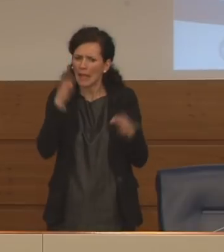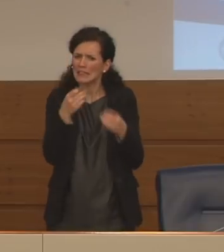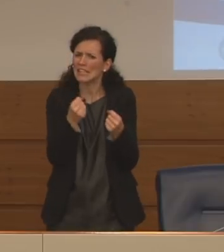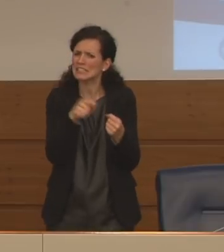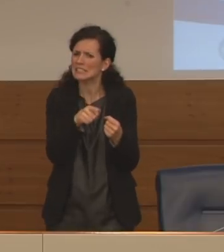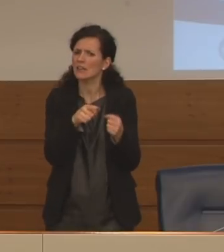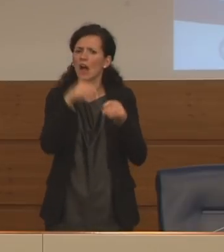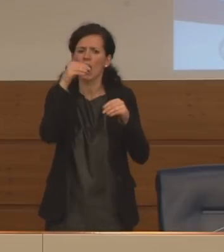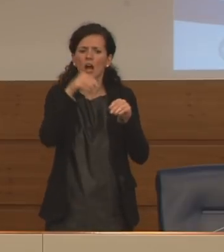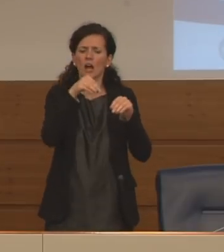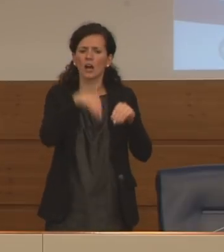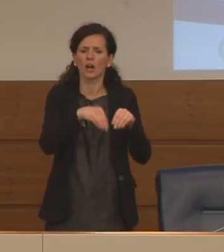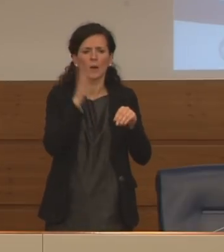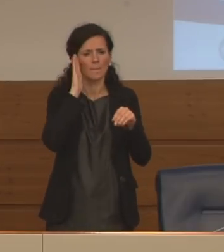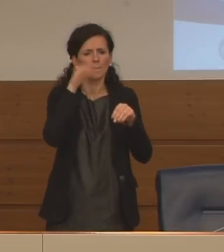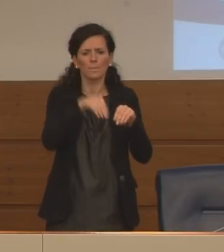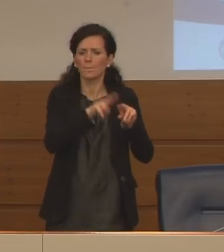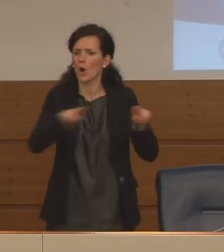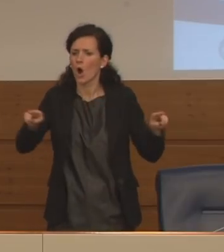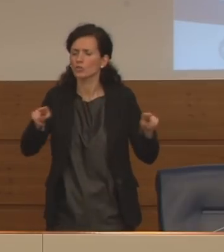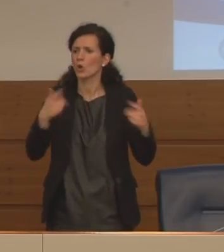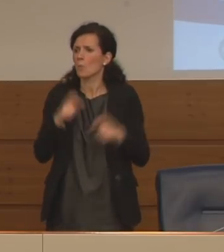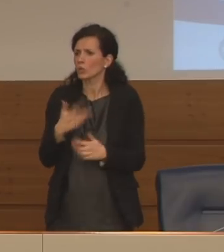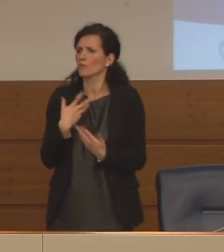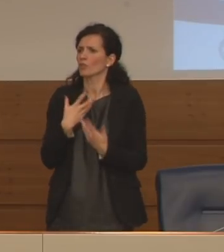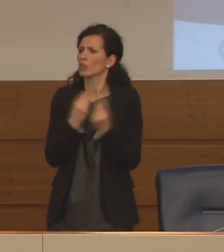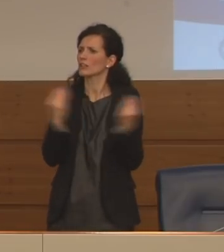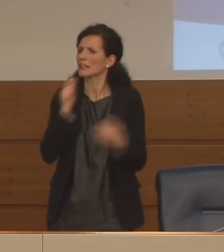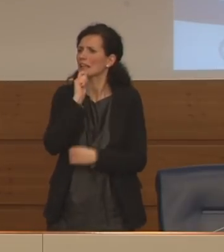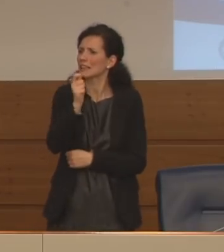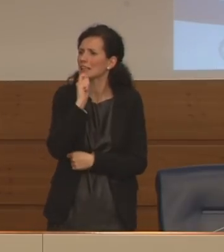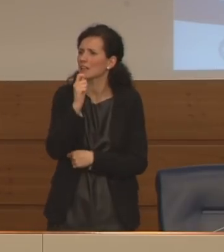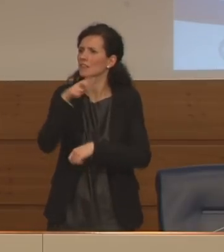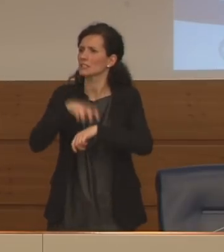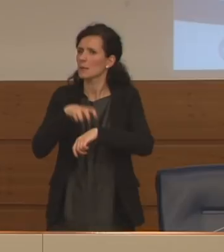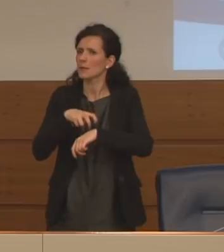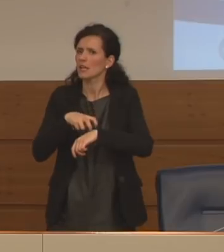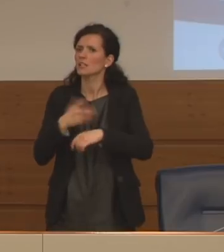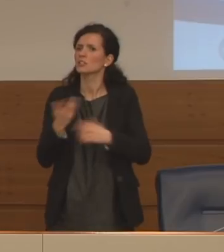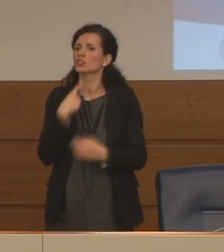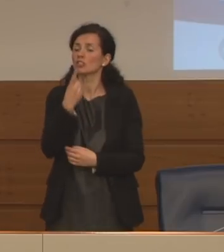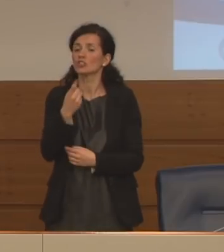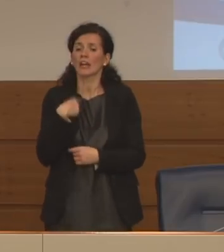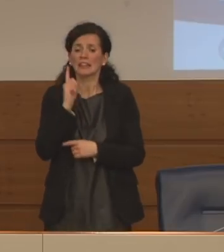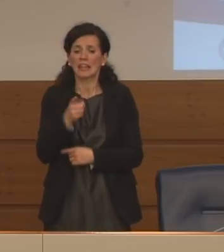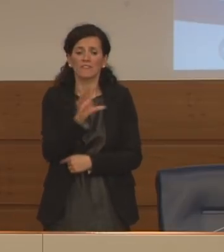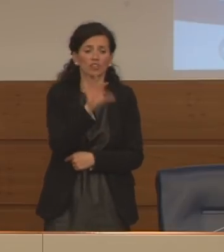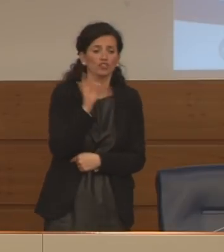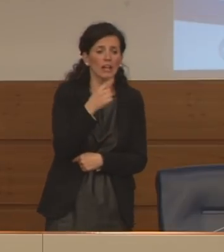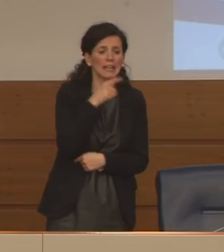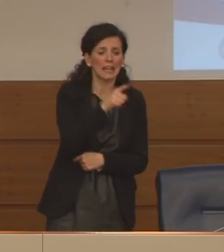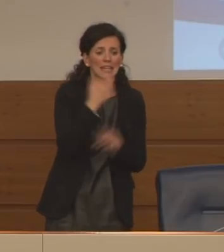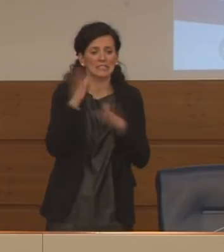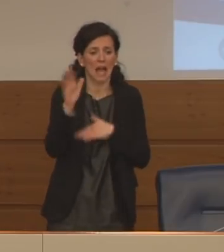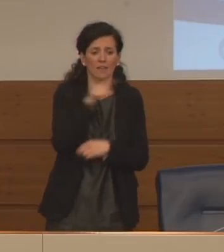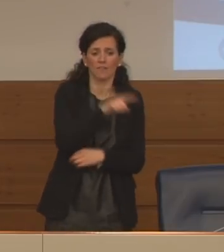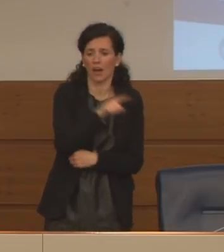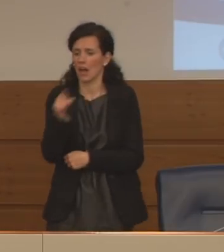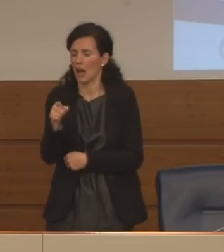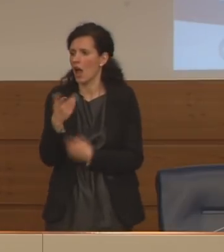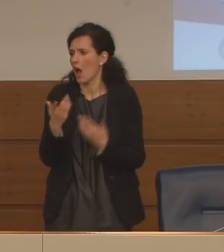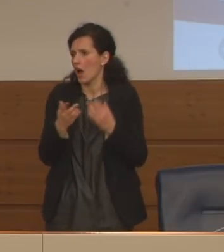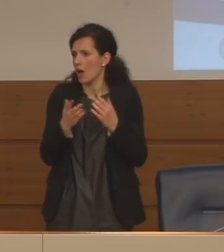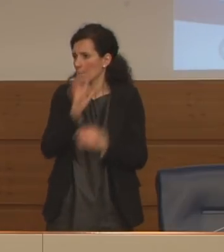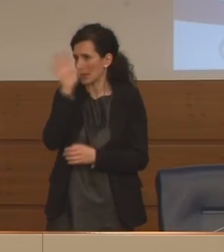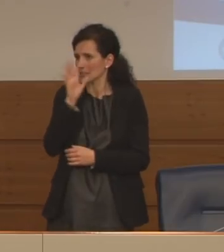medici molti medici sentiamo continuamente interviste che dicono dobbiamo scegliere a voi non risulta cioè non fanno ricorso alla cross